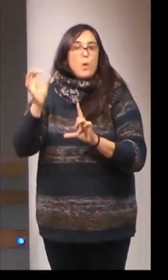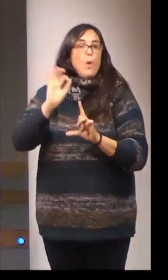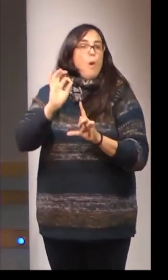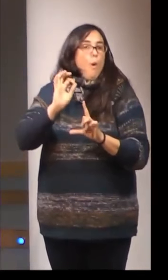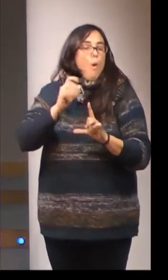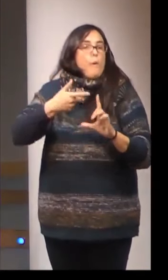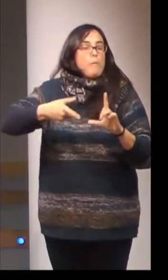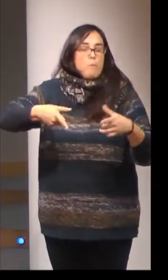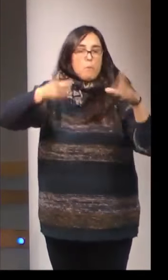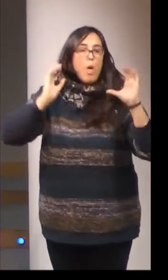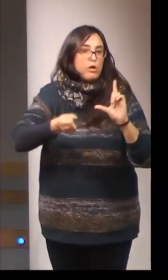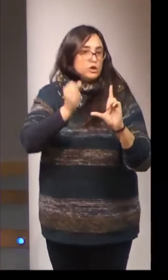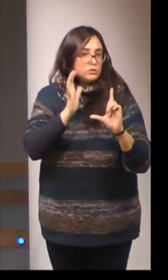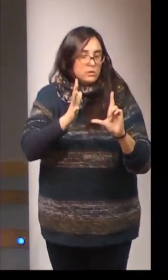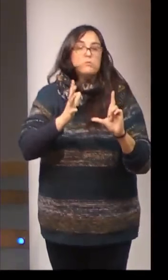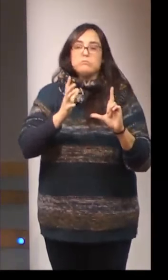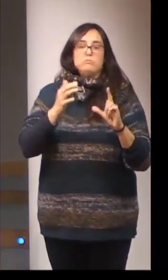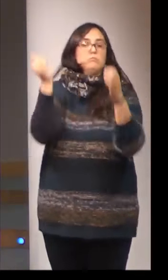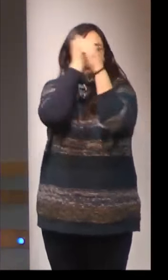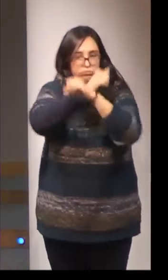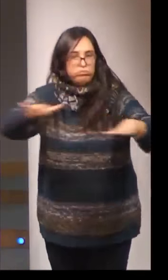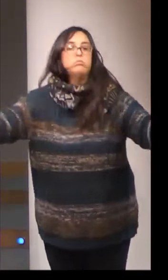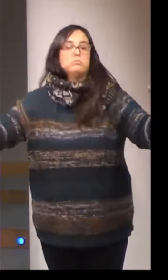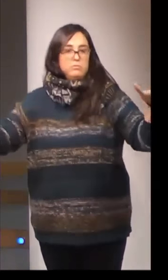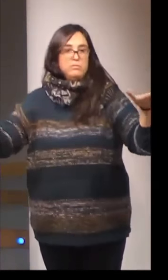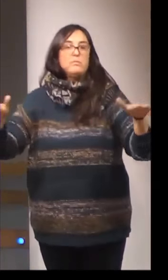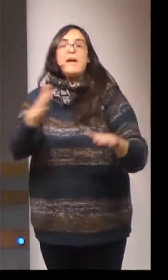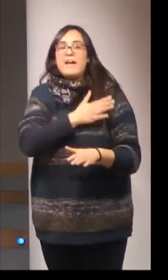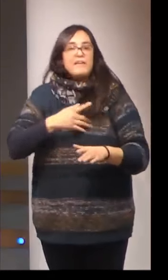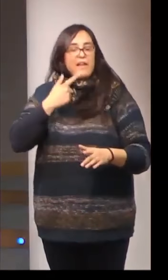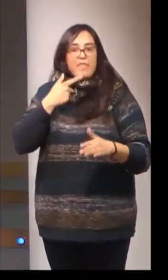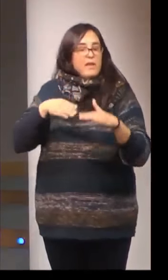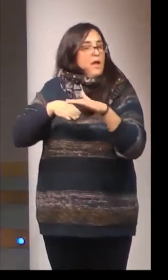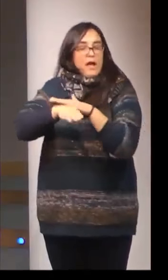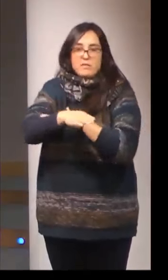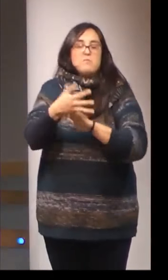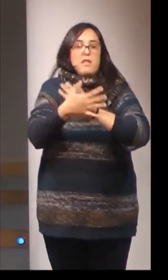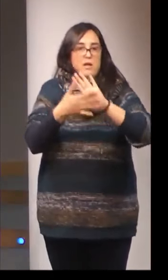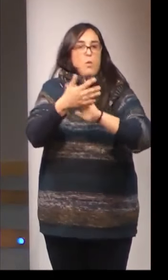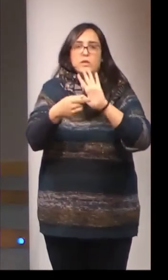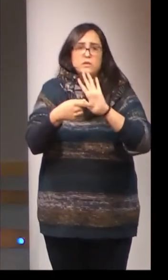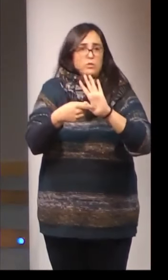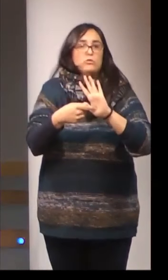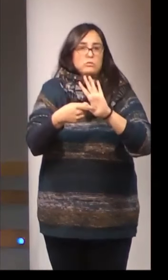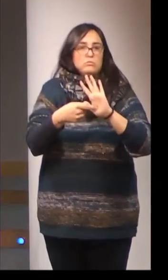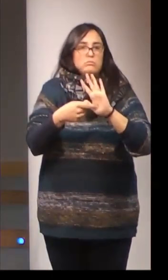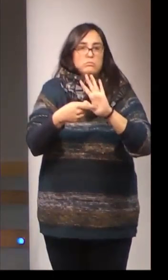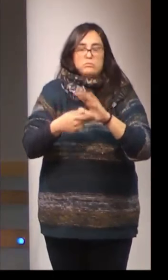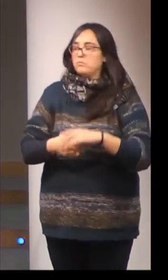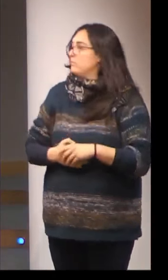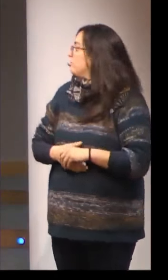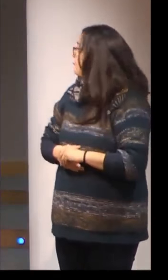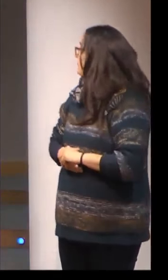y también a la web, a blogs, a todo tipo de estas herramientas que nos ayudan a hacer la difusión. Es decir, que siempre va a ser